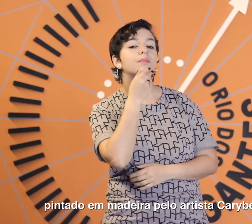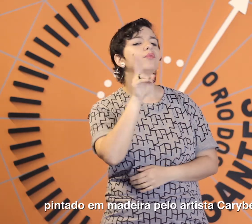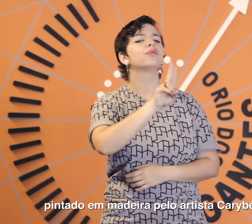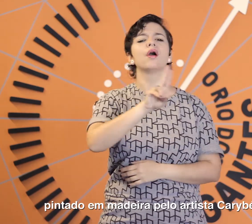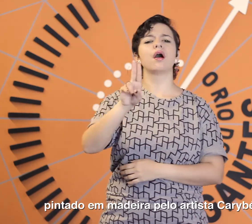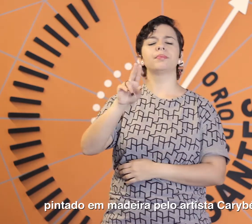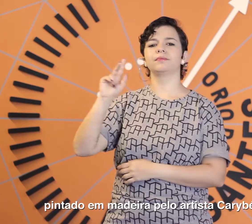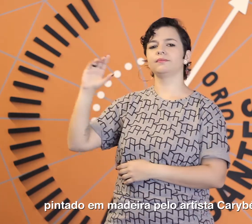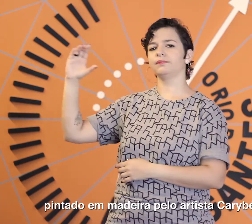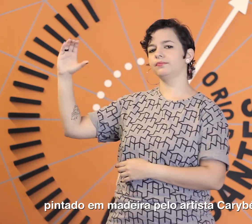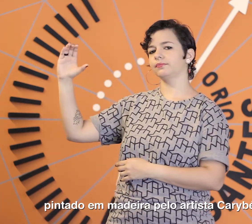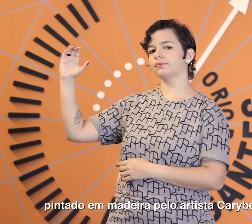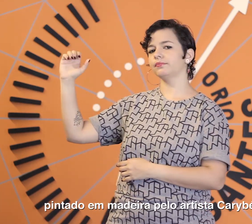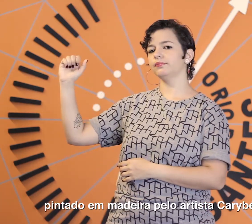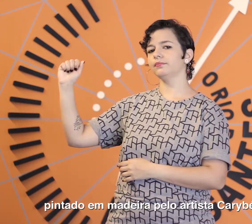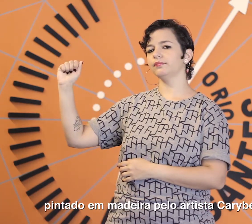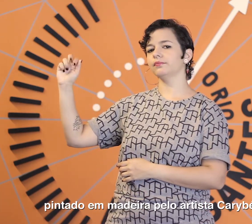pintado em madeira pelo artista Caribé.